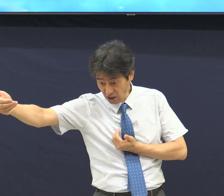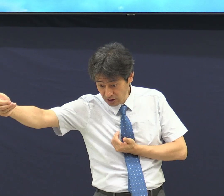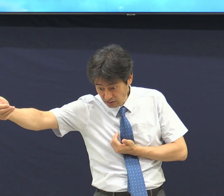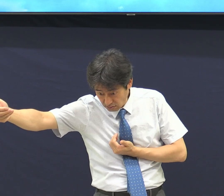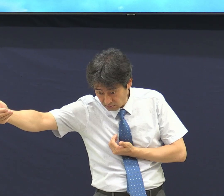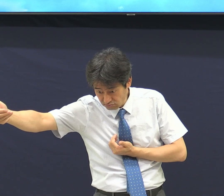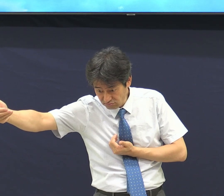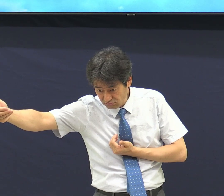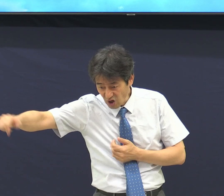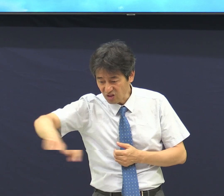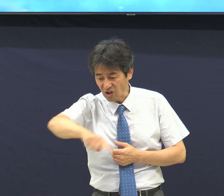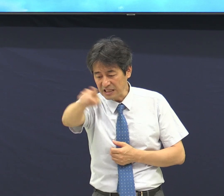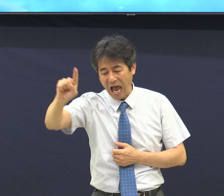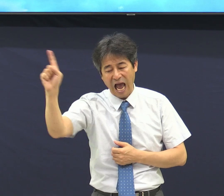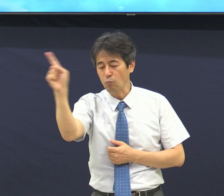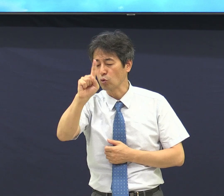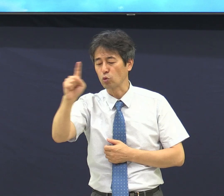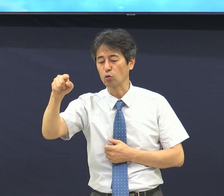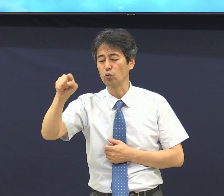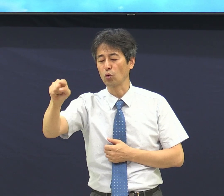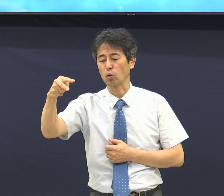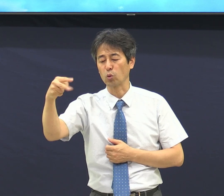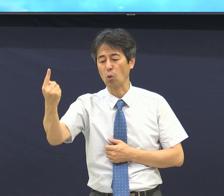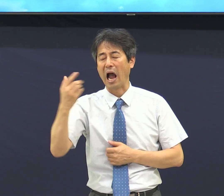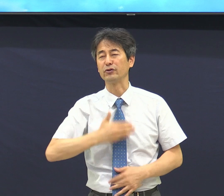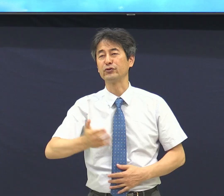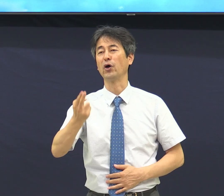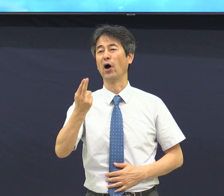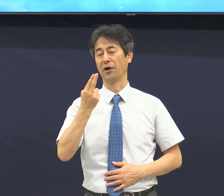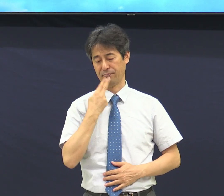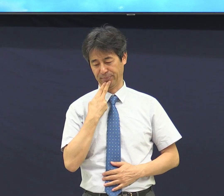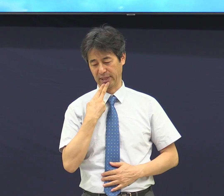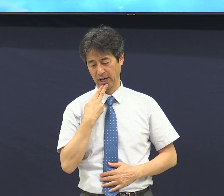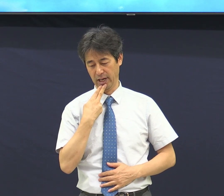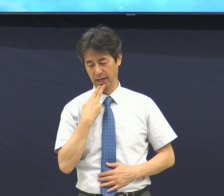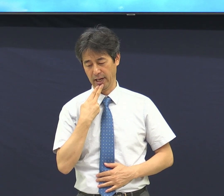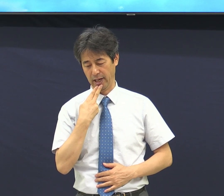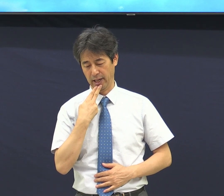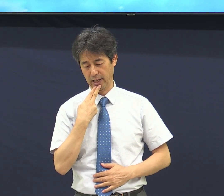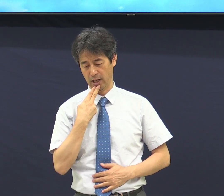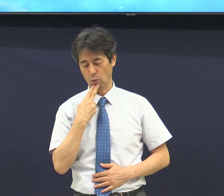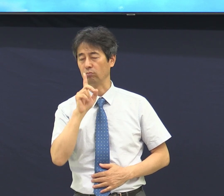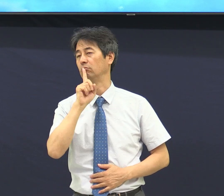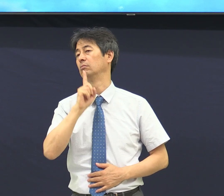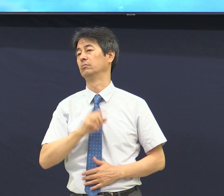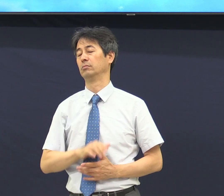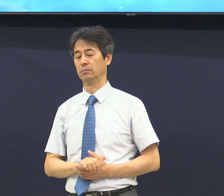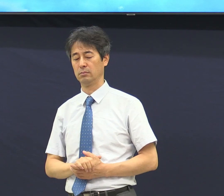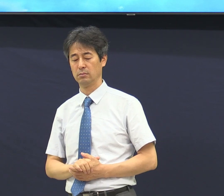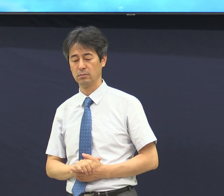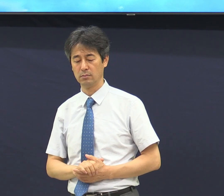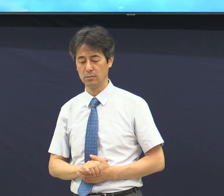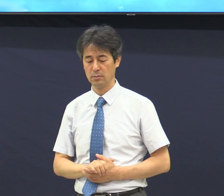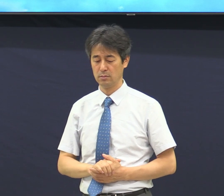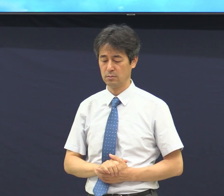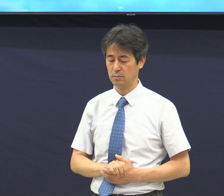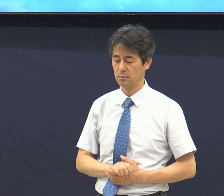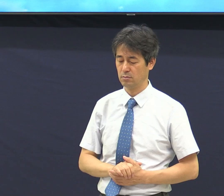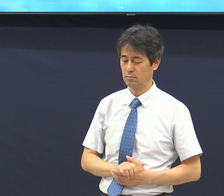나를 떠나는 너희는 아무것도 알 수 없다. 나를 떠나는 자는 나를 아무도 알